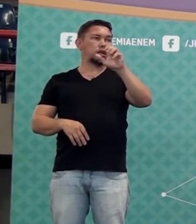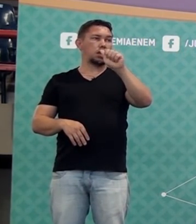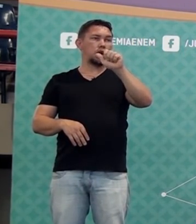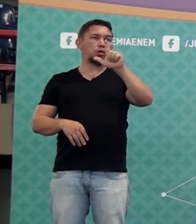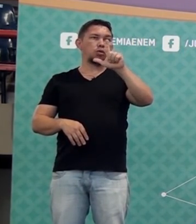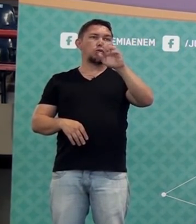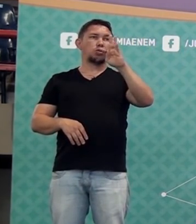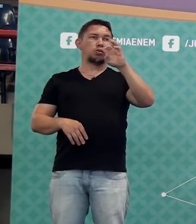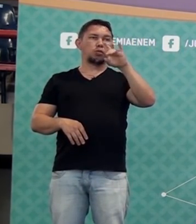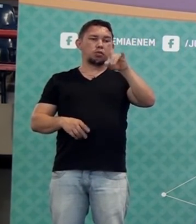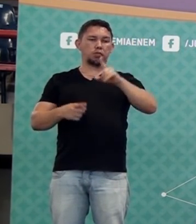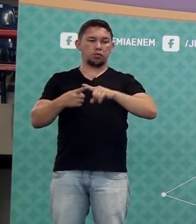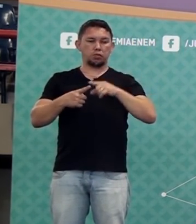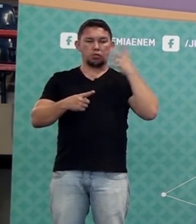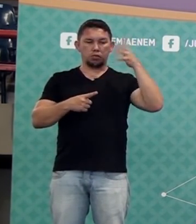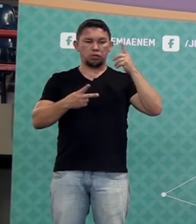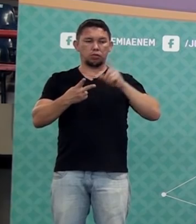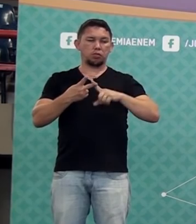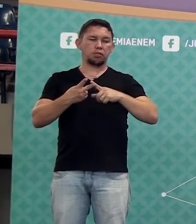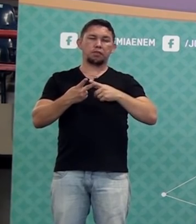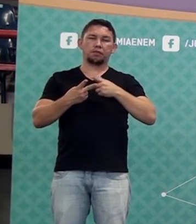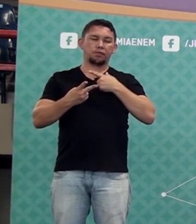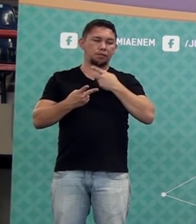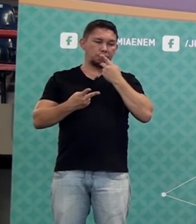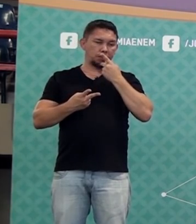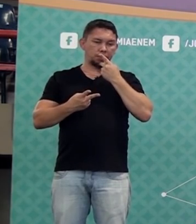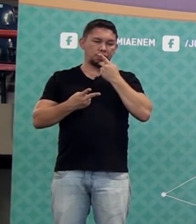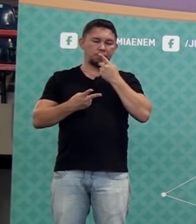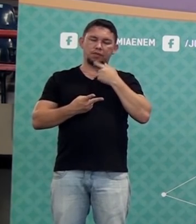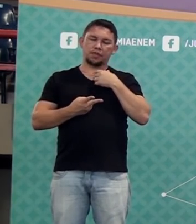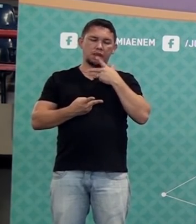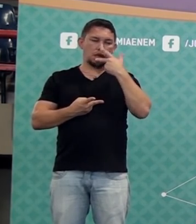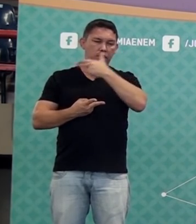século XI, oratores, belatores e